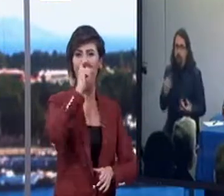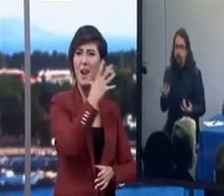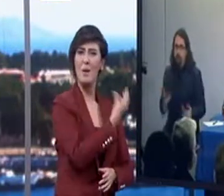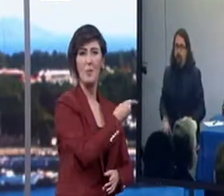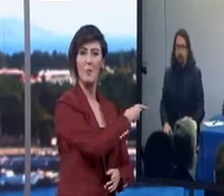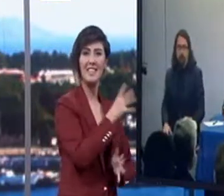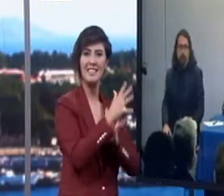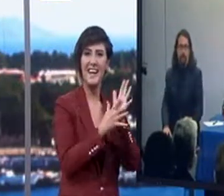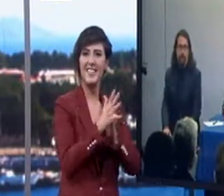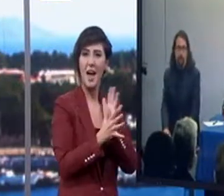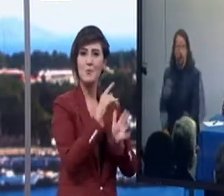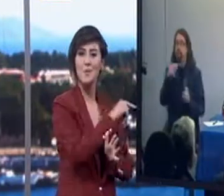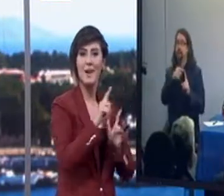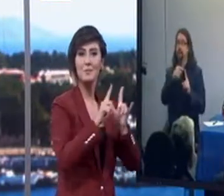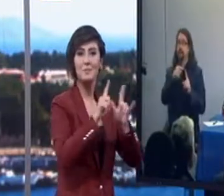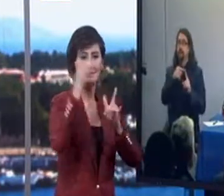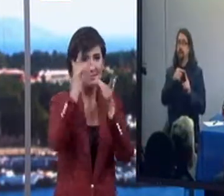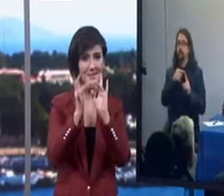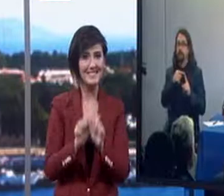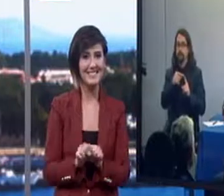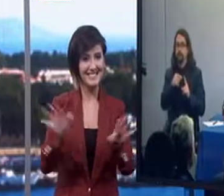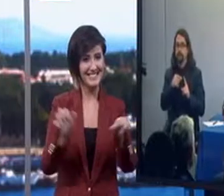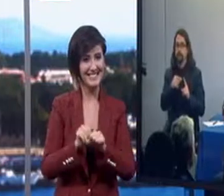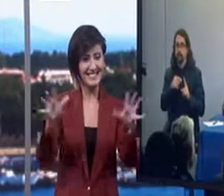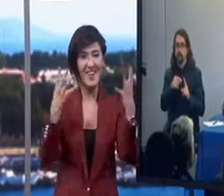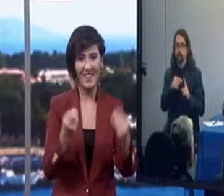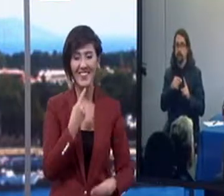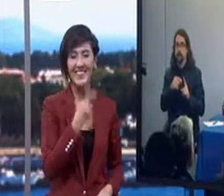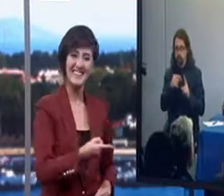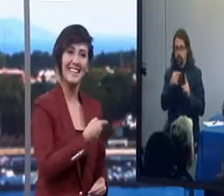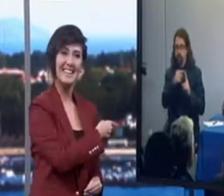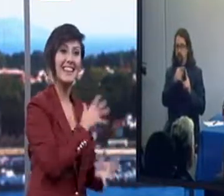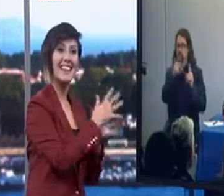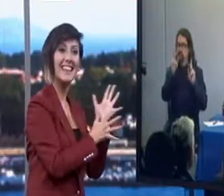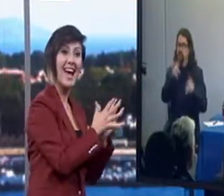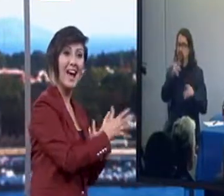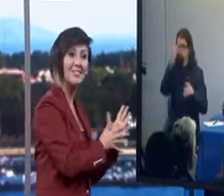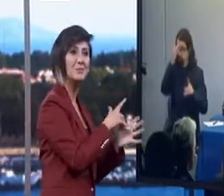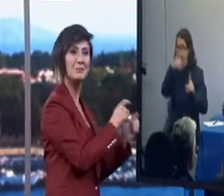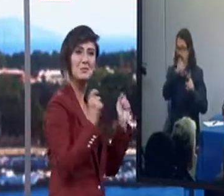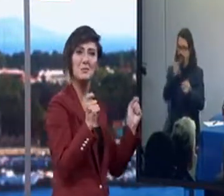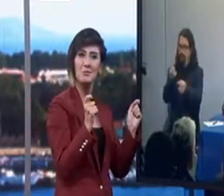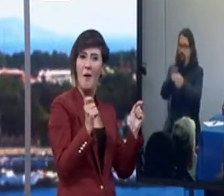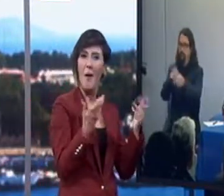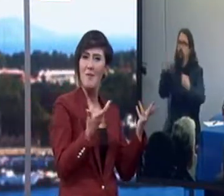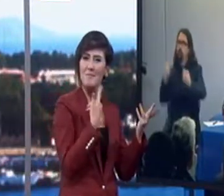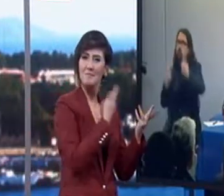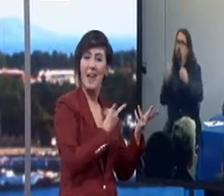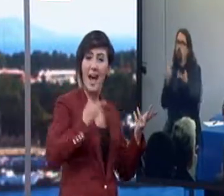bu görüntüleri kısa sürede sosyal paylaşım sitelerine yayıldı. İşte tercümanlık zor iş ama haberin ötesine geçmemek